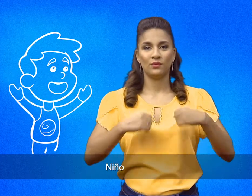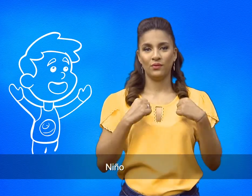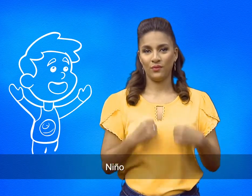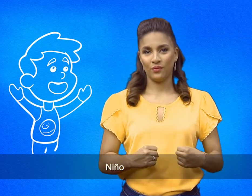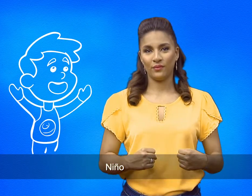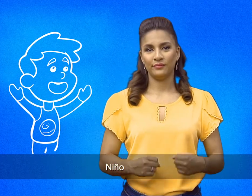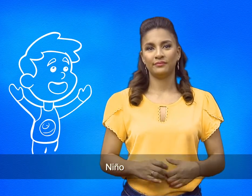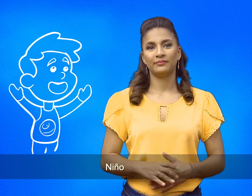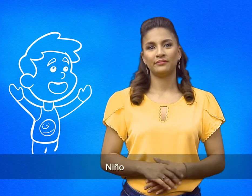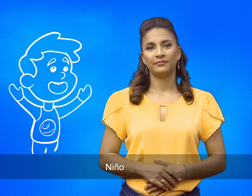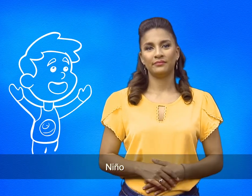niño